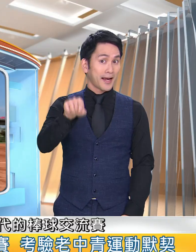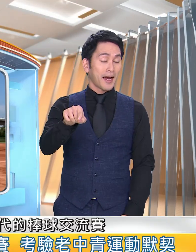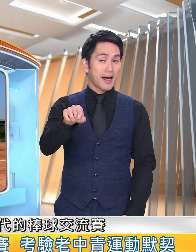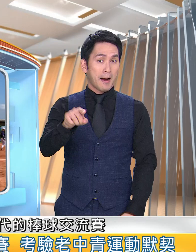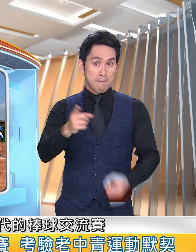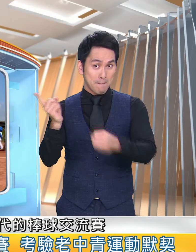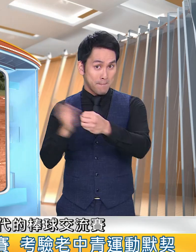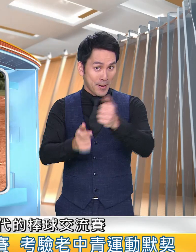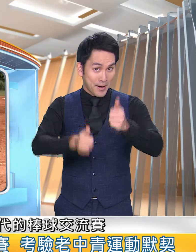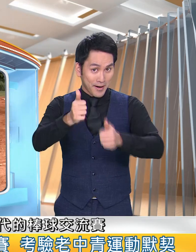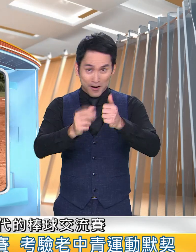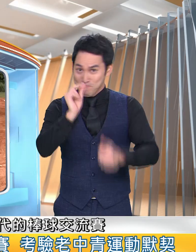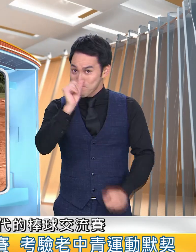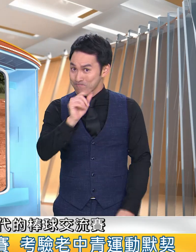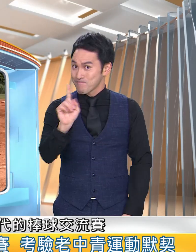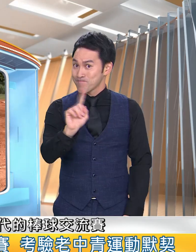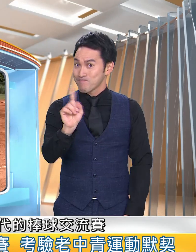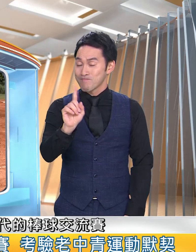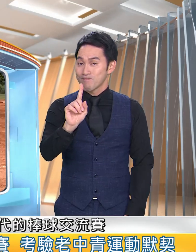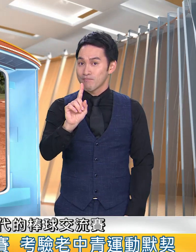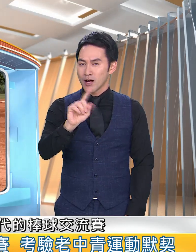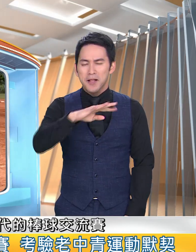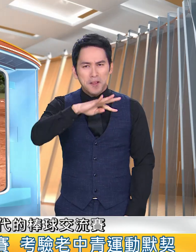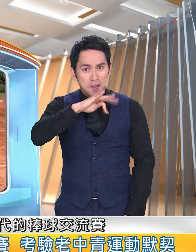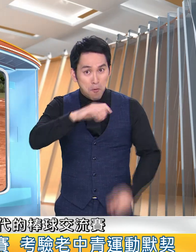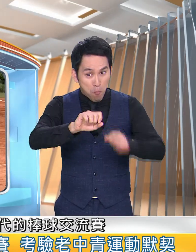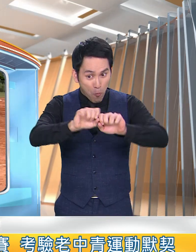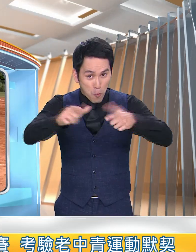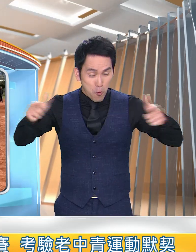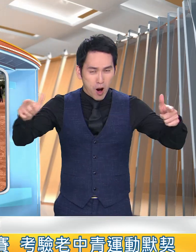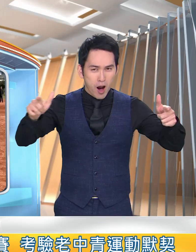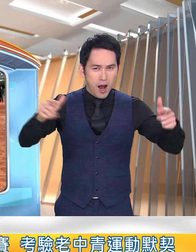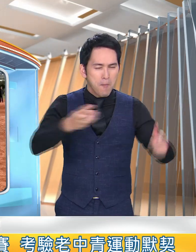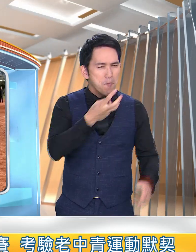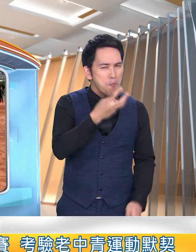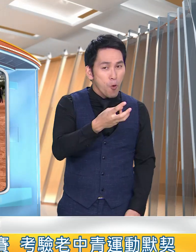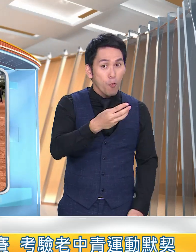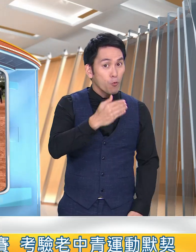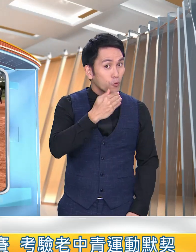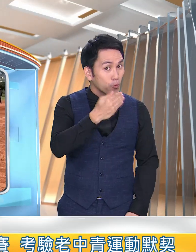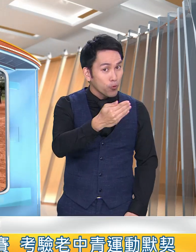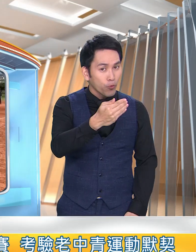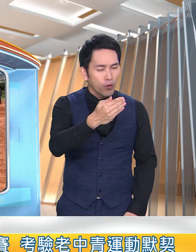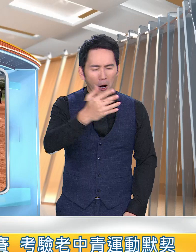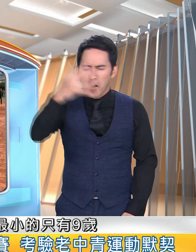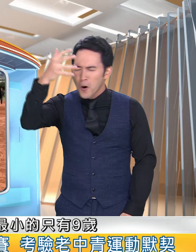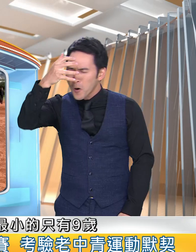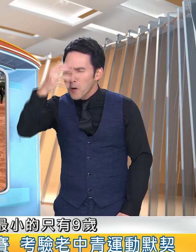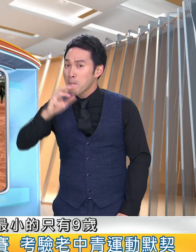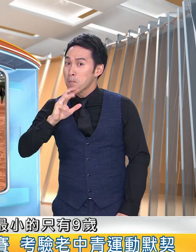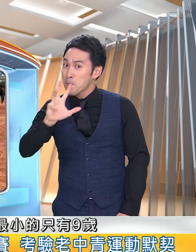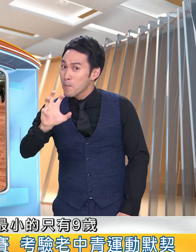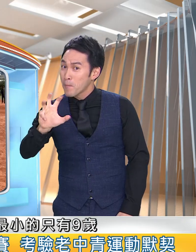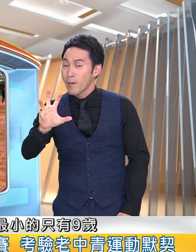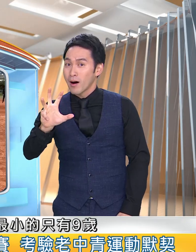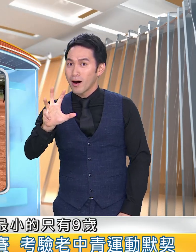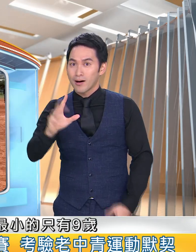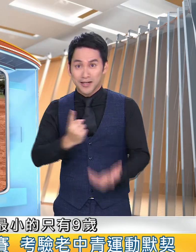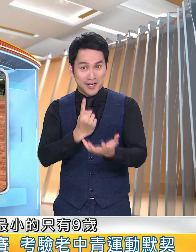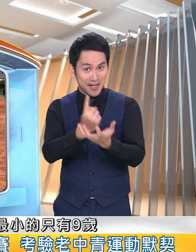场跨越世代的棒球交流赛，参赛的60名球员当中，年纪最大的88岁，